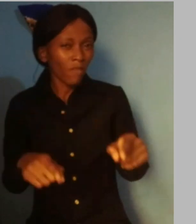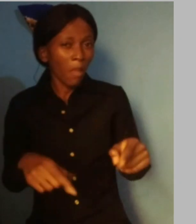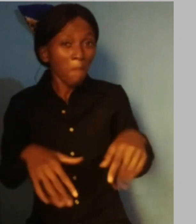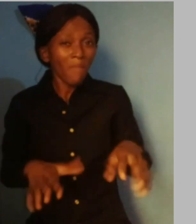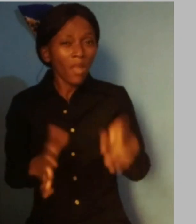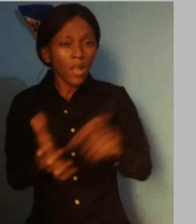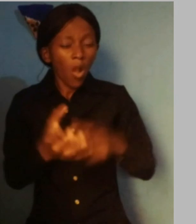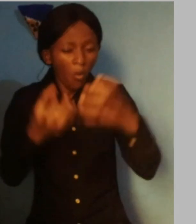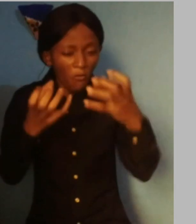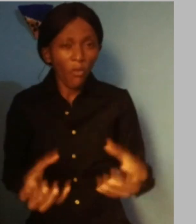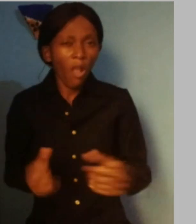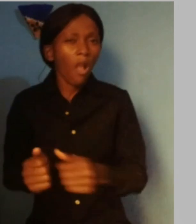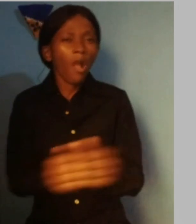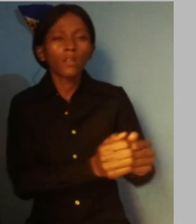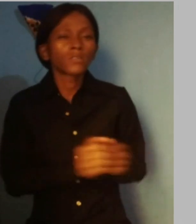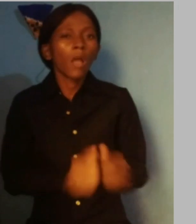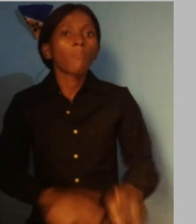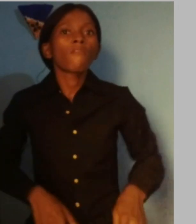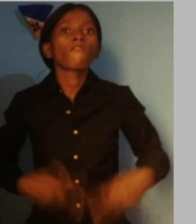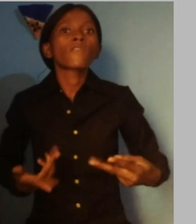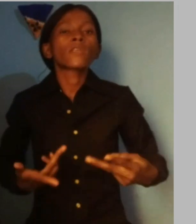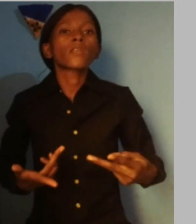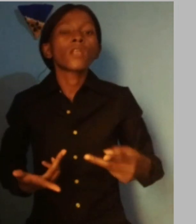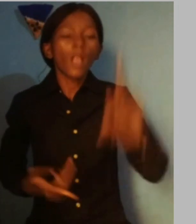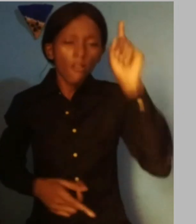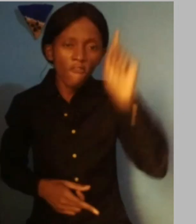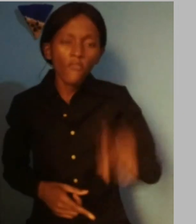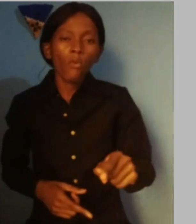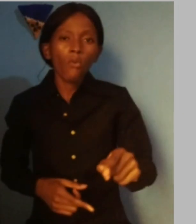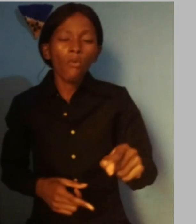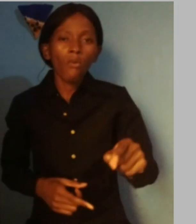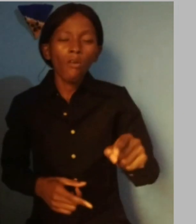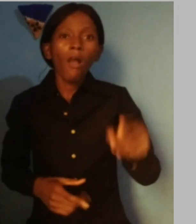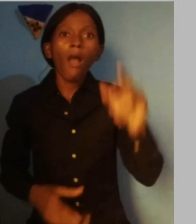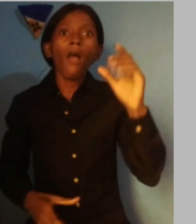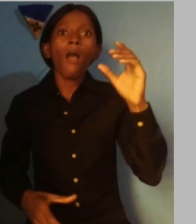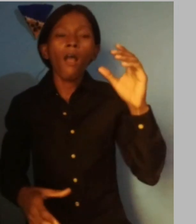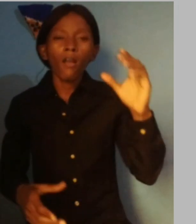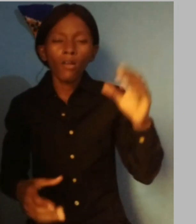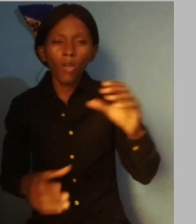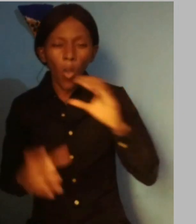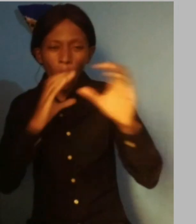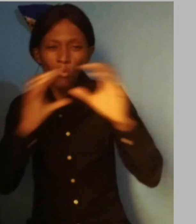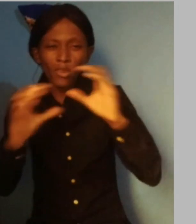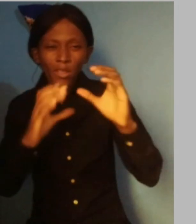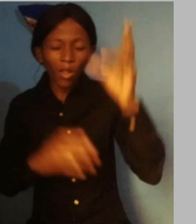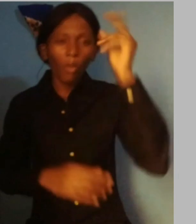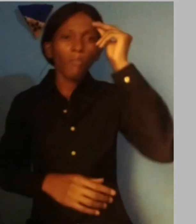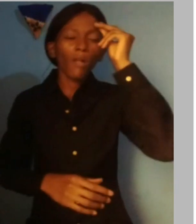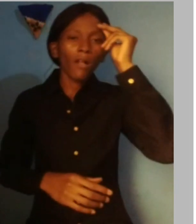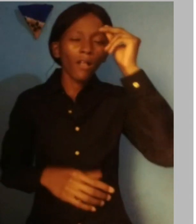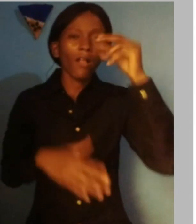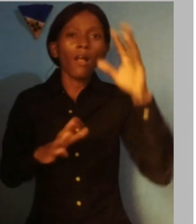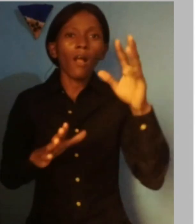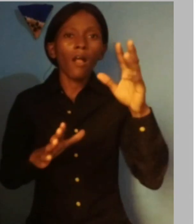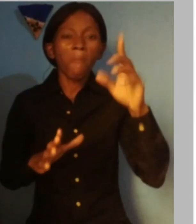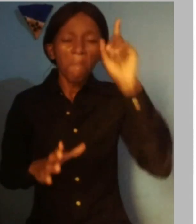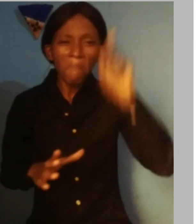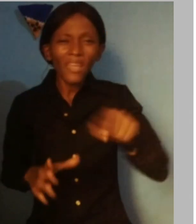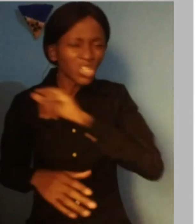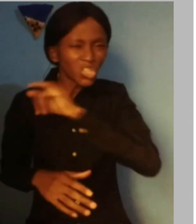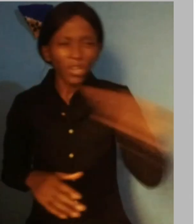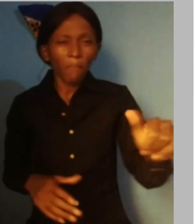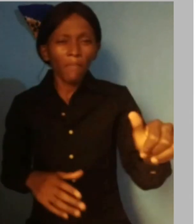s'entend pour avancer, quelles que soient nos différences, sans imposer ses idées ou utiliser